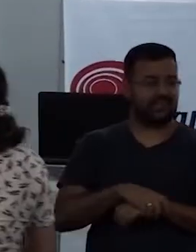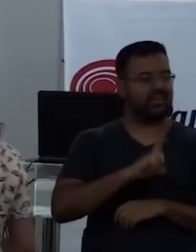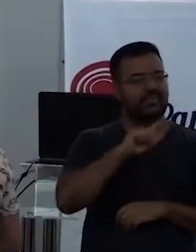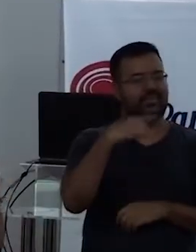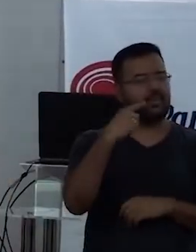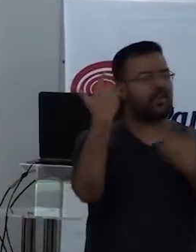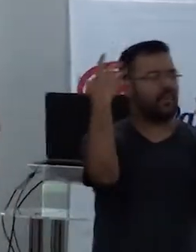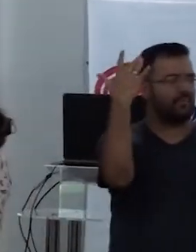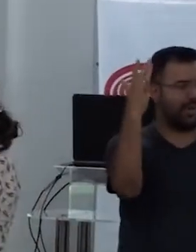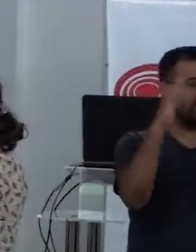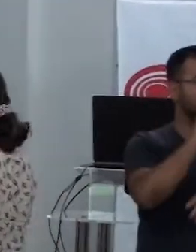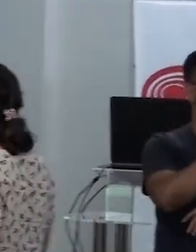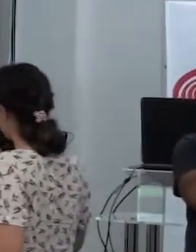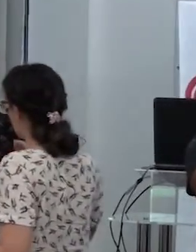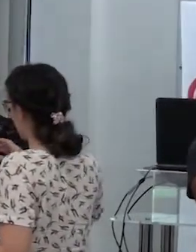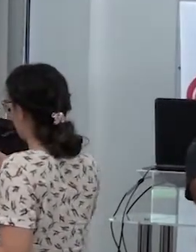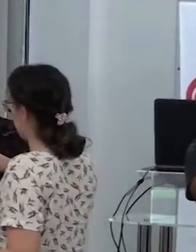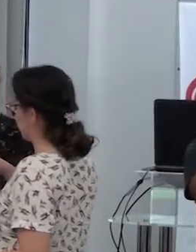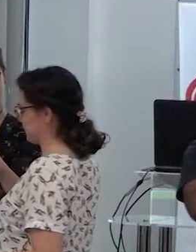parabenize a Andréa para seja o PNCD.